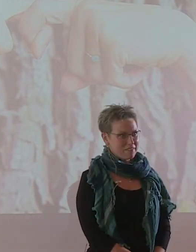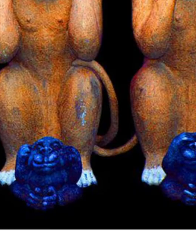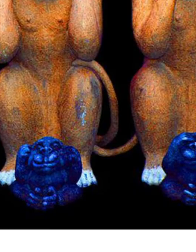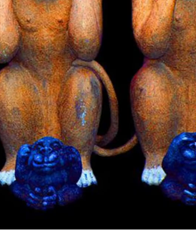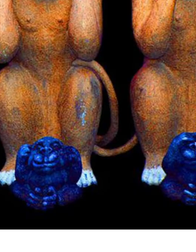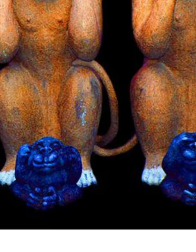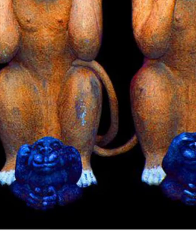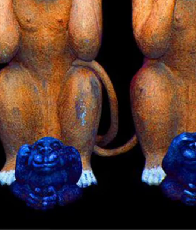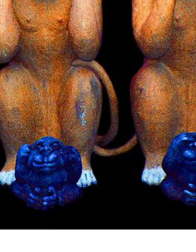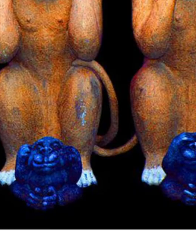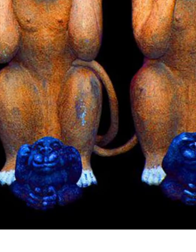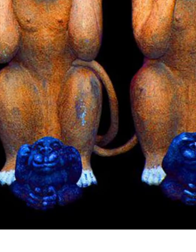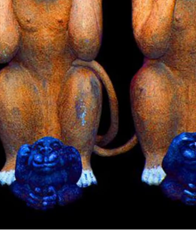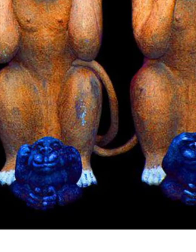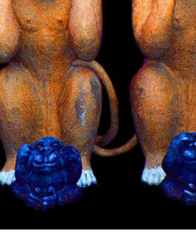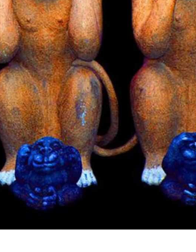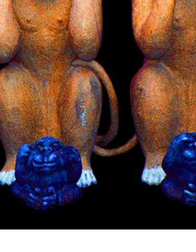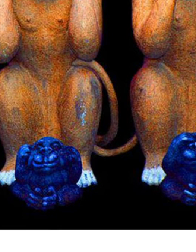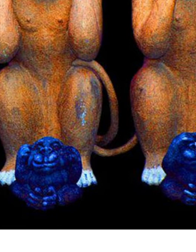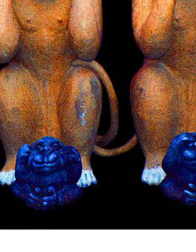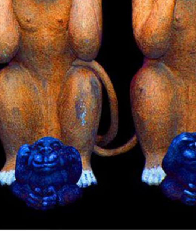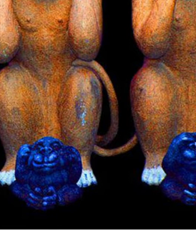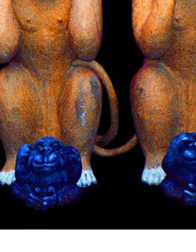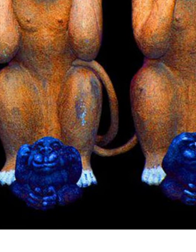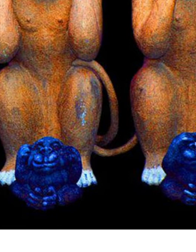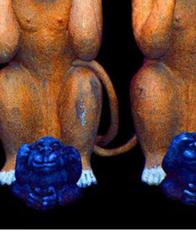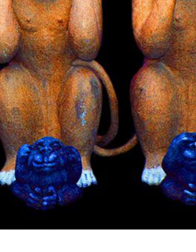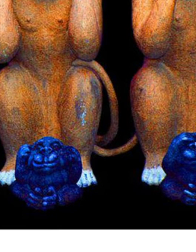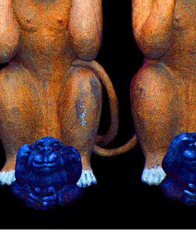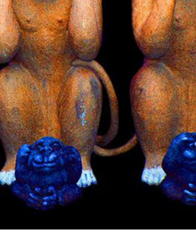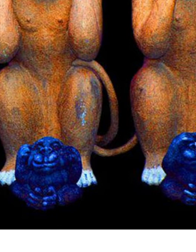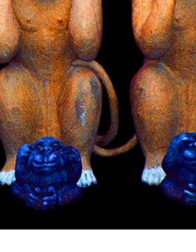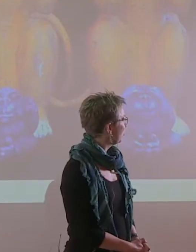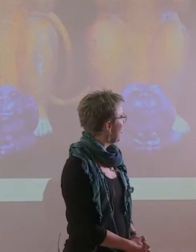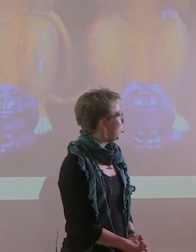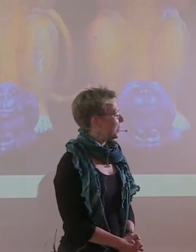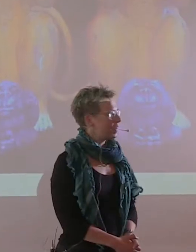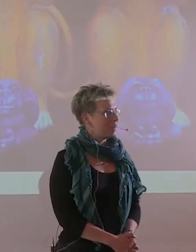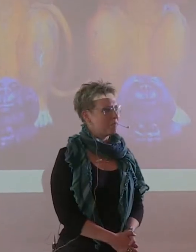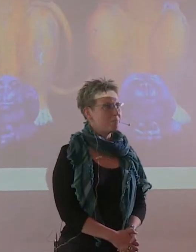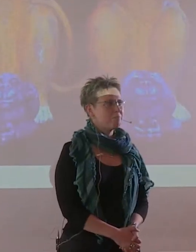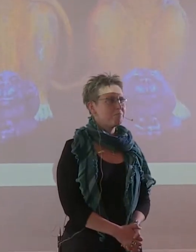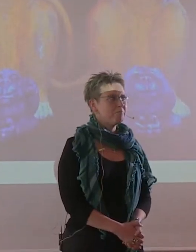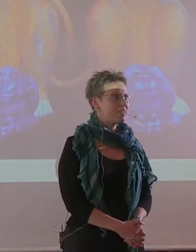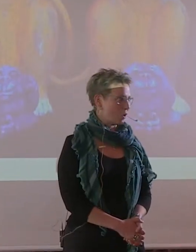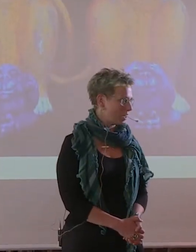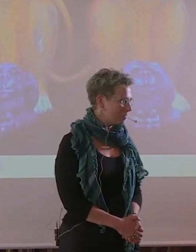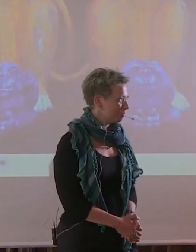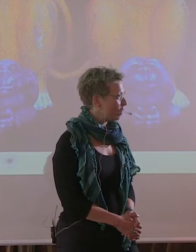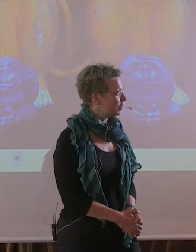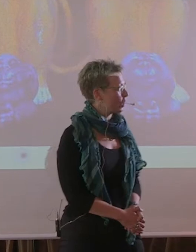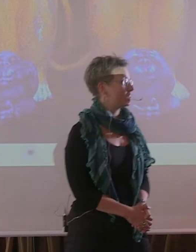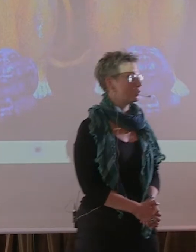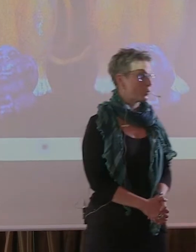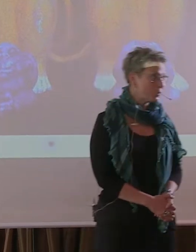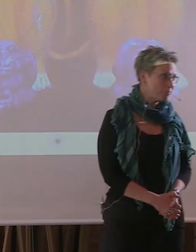Jeg vil gerne fortælle lidt om at være tegnsprogstolk, og hvad det bringer i hverdagen. Vi tolker,